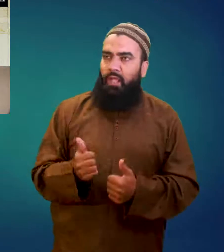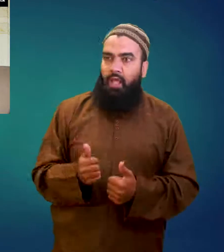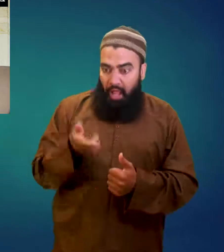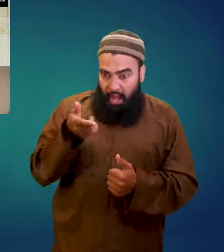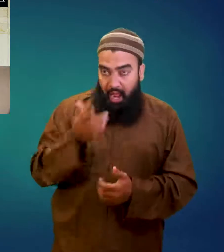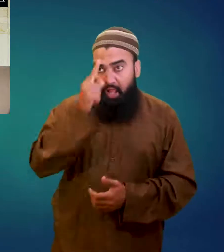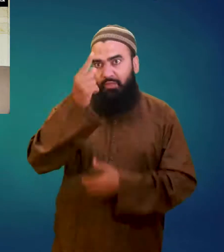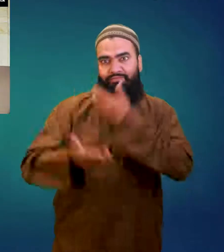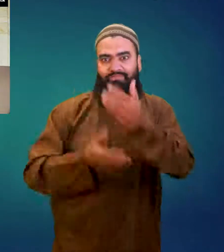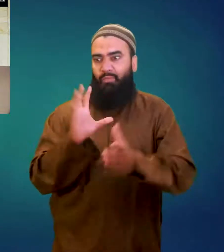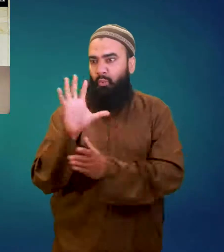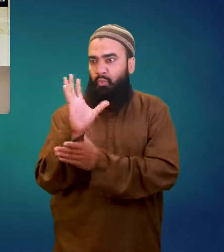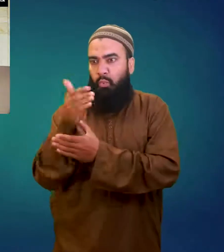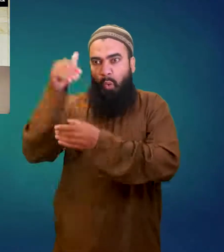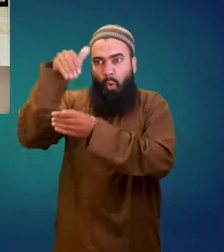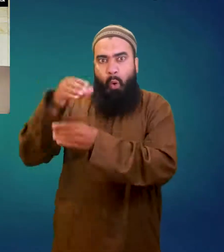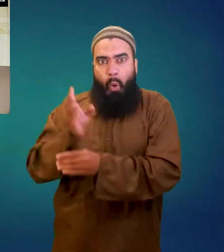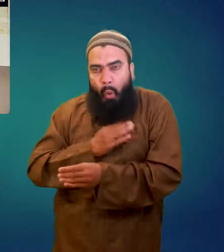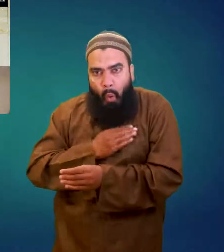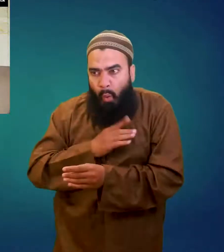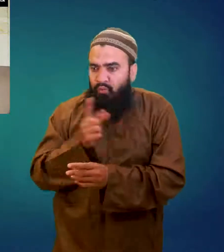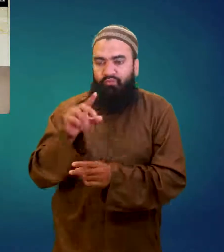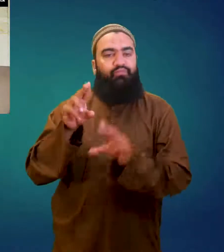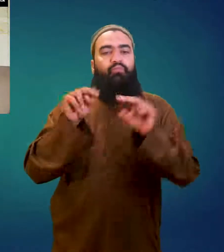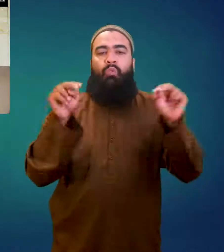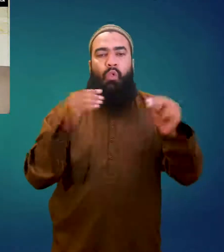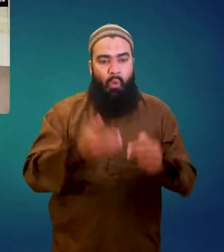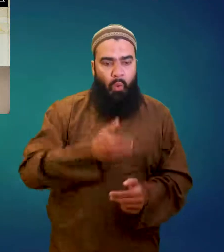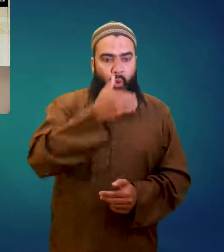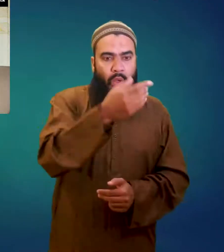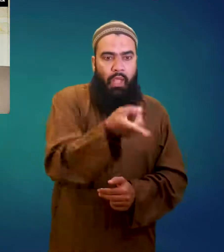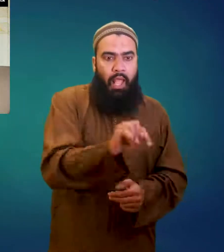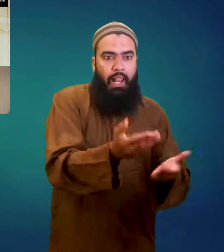کوئی غم ہوگا نہ آخرت میں کوئی ملال ہوگا۔